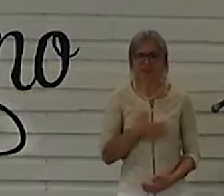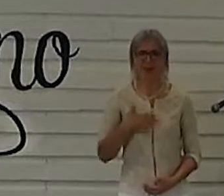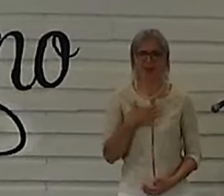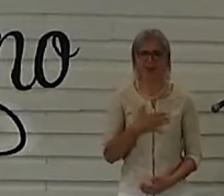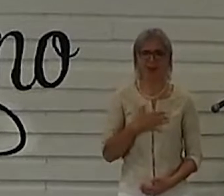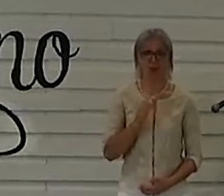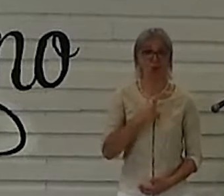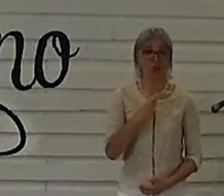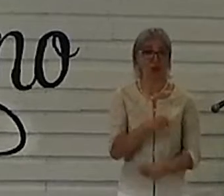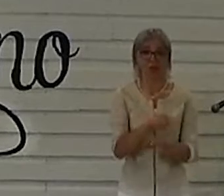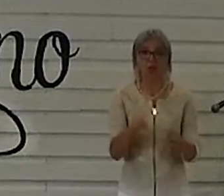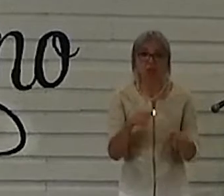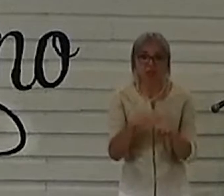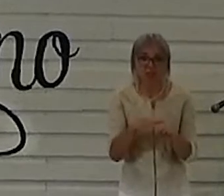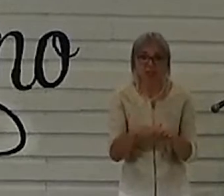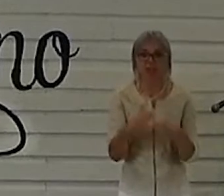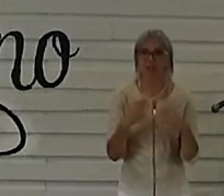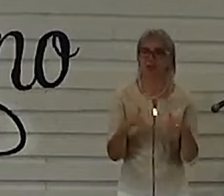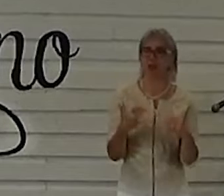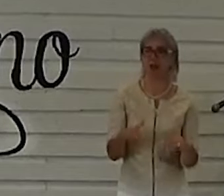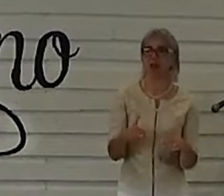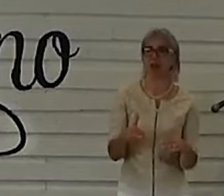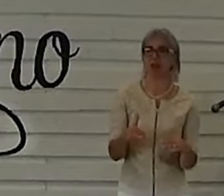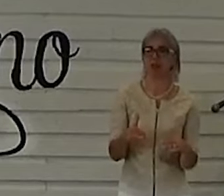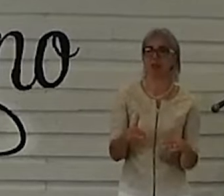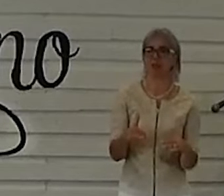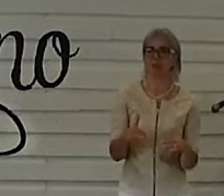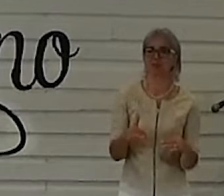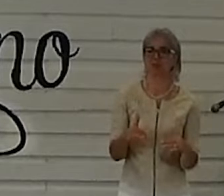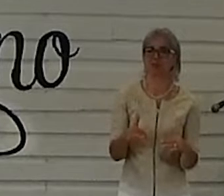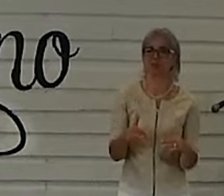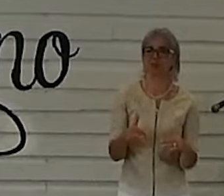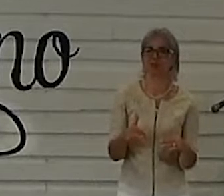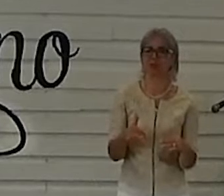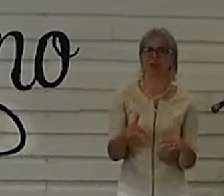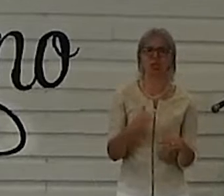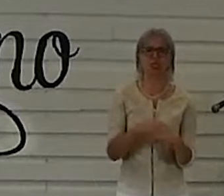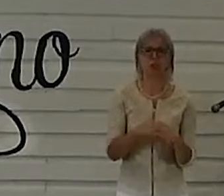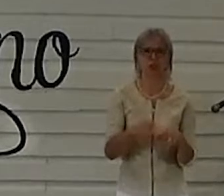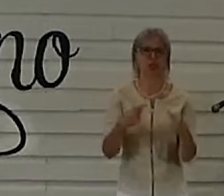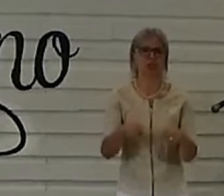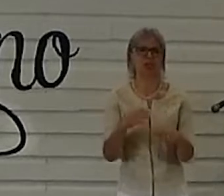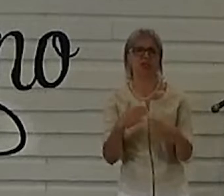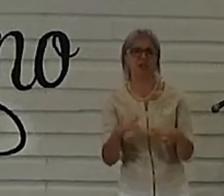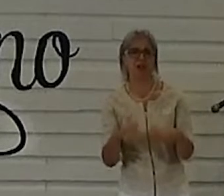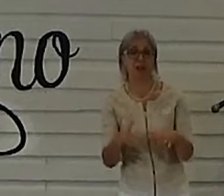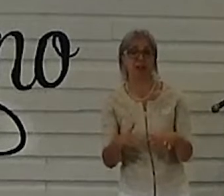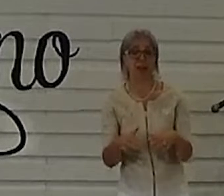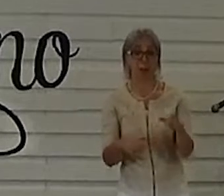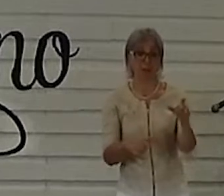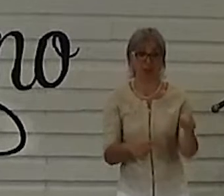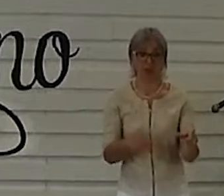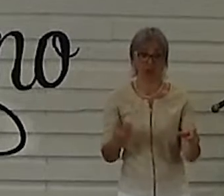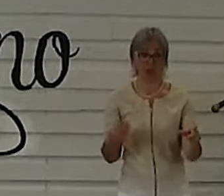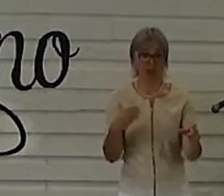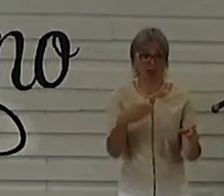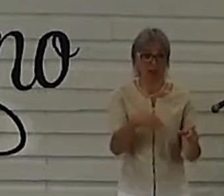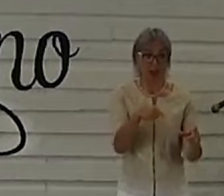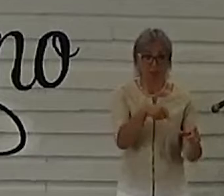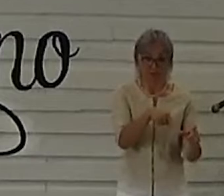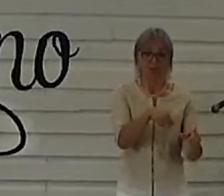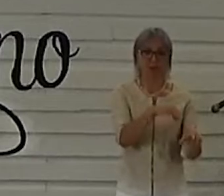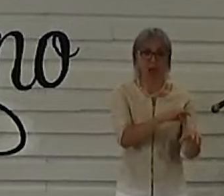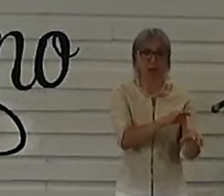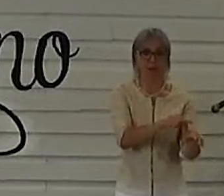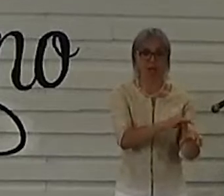Quanti hanno fatto questa esperienza? E quando parli del Signore a qualcuno, anche se stai male, inizi a stare bene. È vero o non è